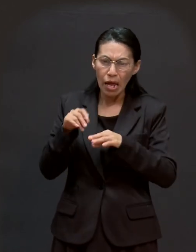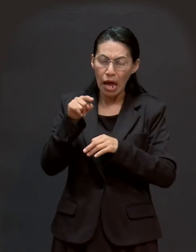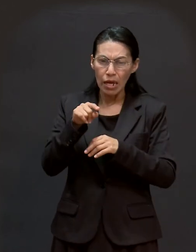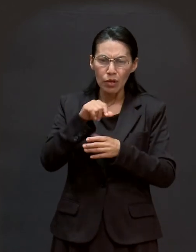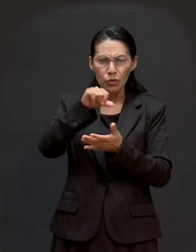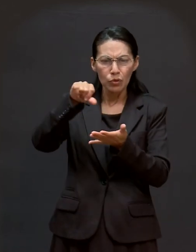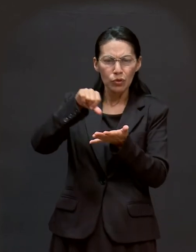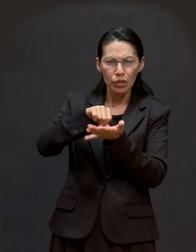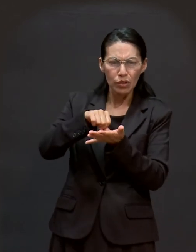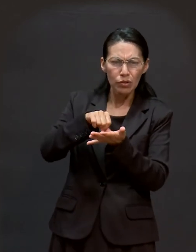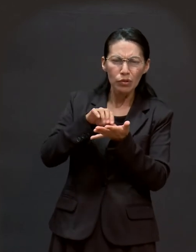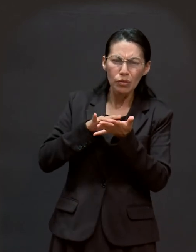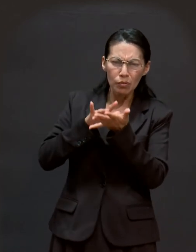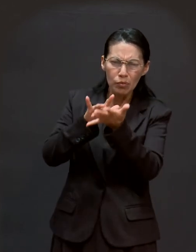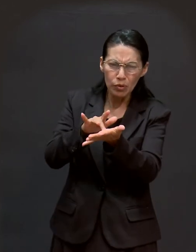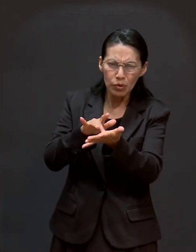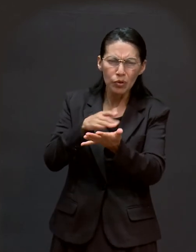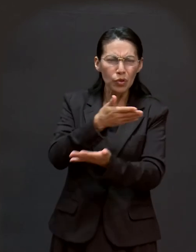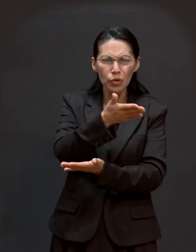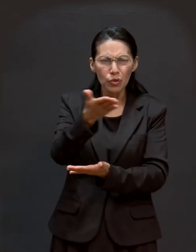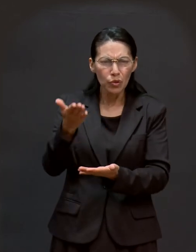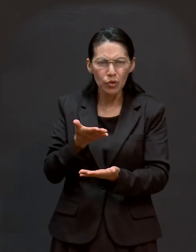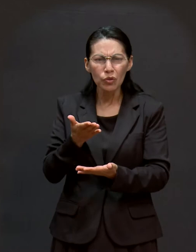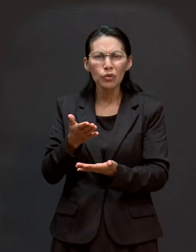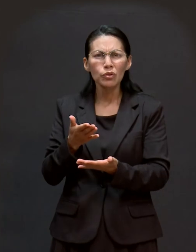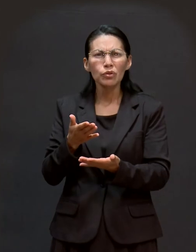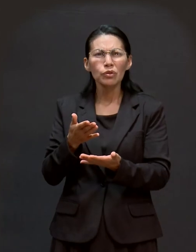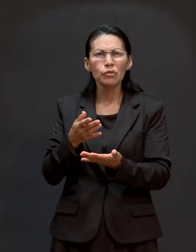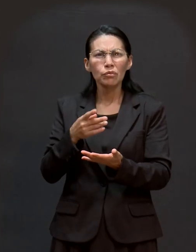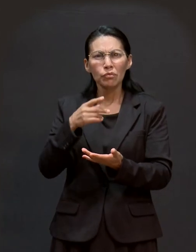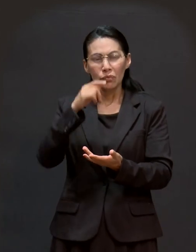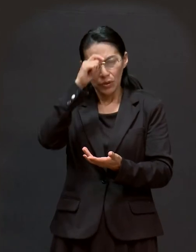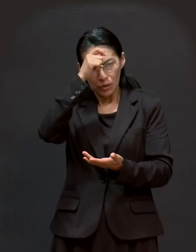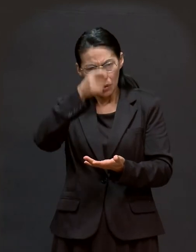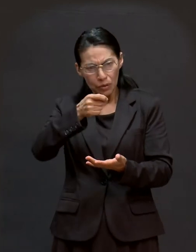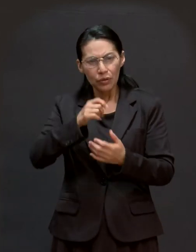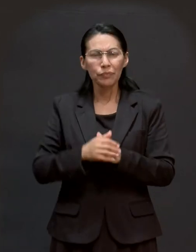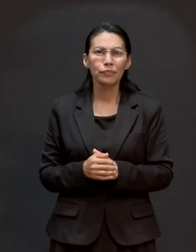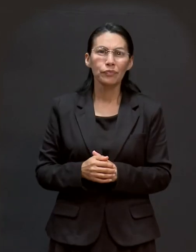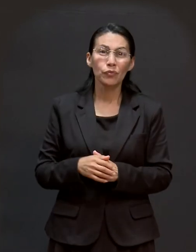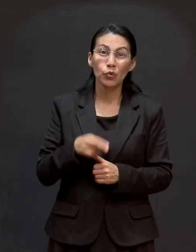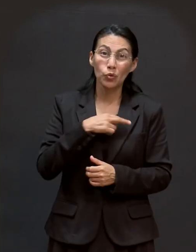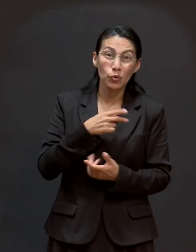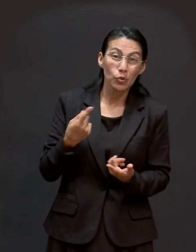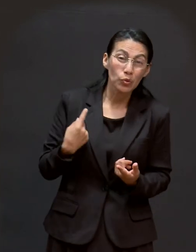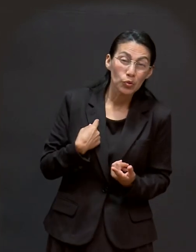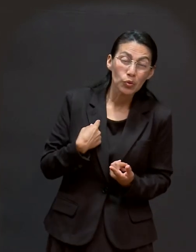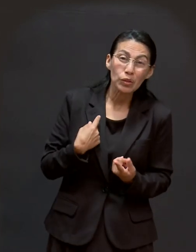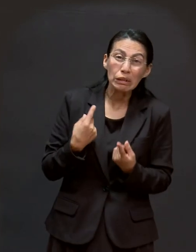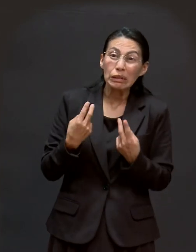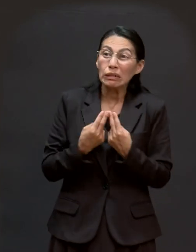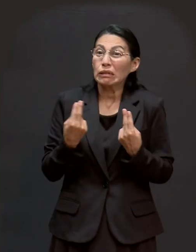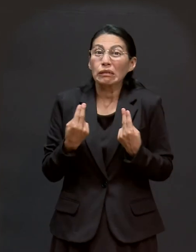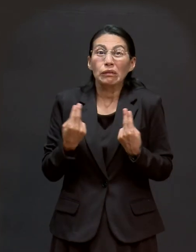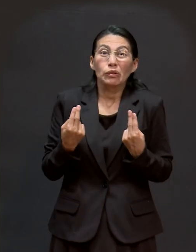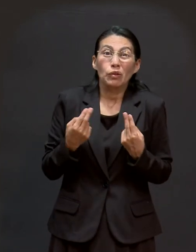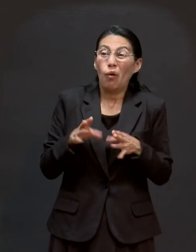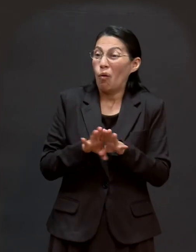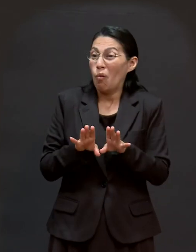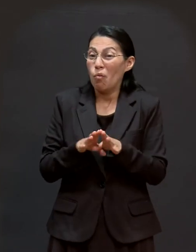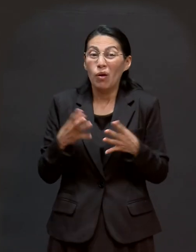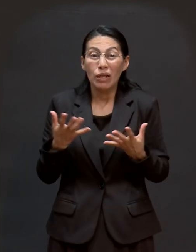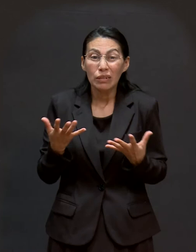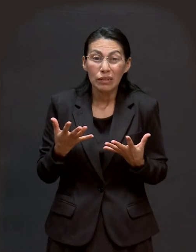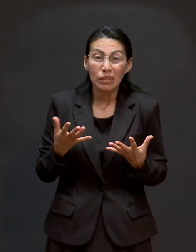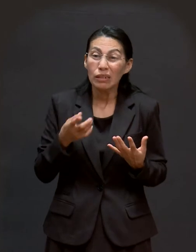poner un centro de influencia con ellos y poder beneficiar a sus amigos no veníamos nerviosos porque no sabíamos cómo